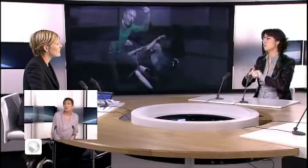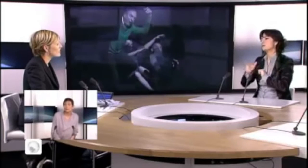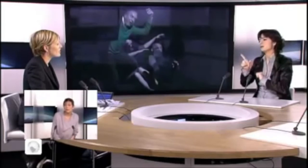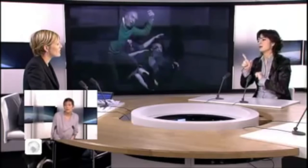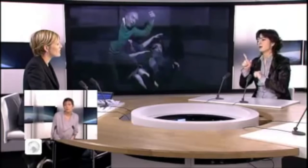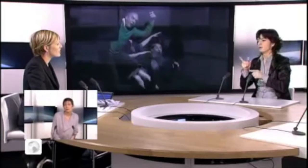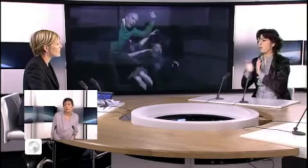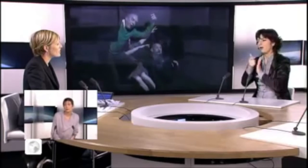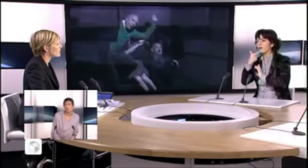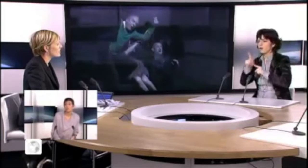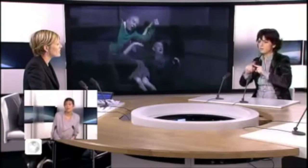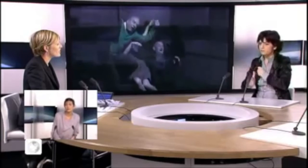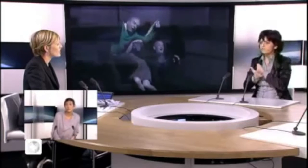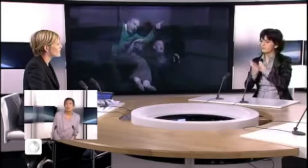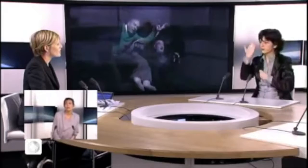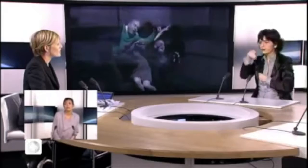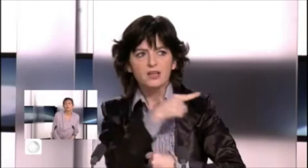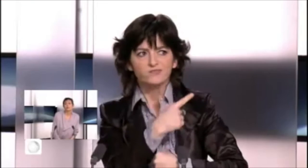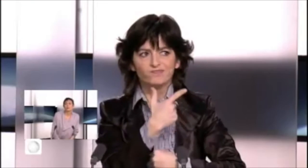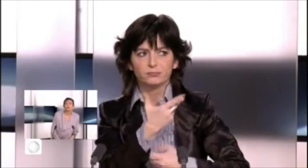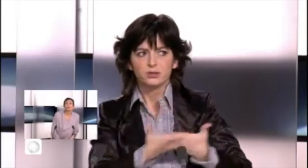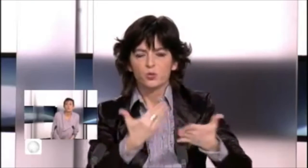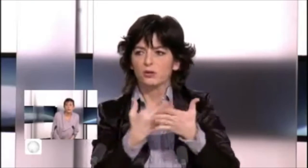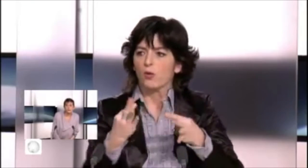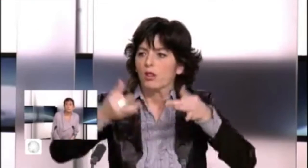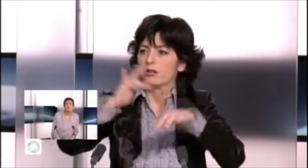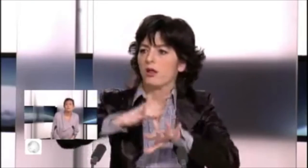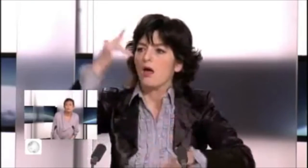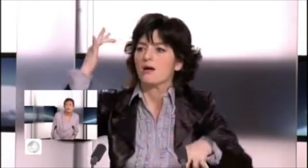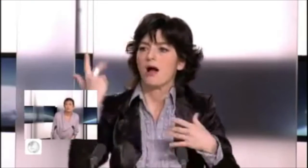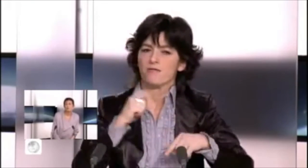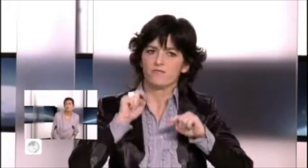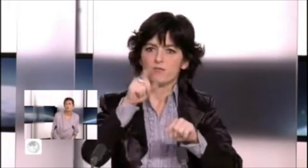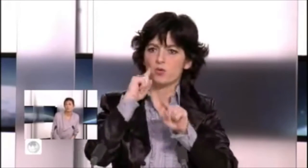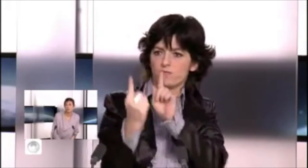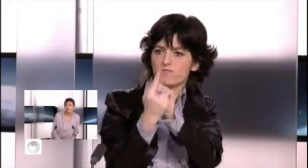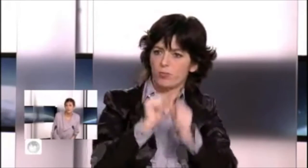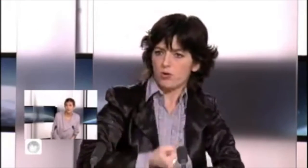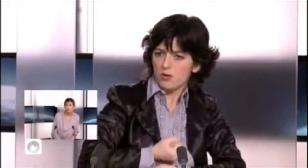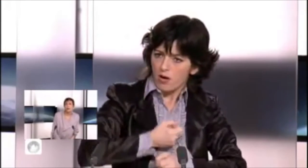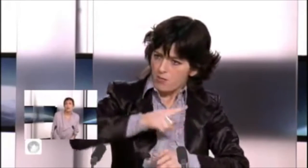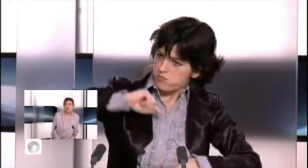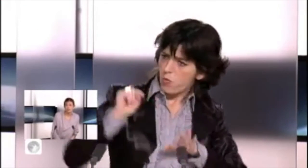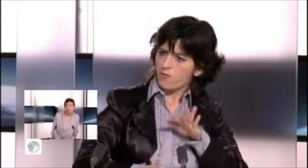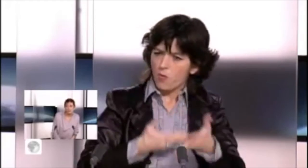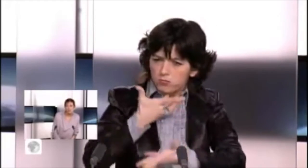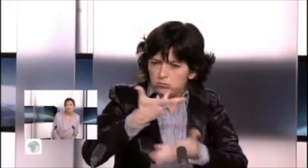permet l'élaboration de la communication. Et cette interprète dans le spectacle est une amie de la famille de Julien qui est sourd. Elle sait que la situation va être vraiment